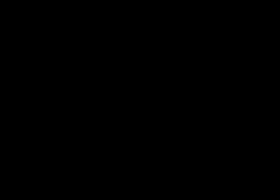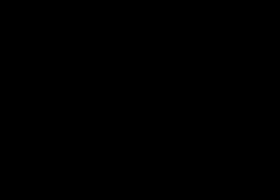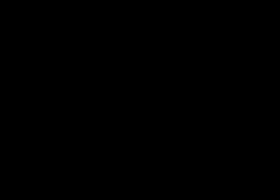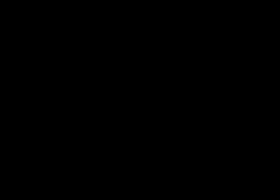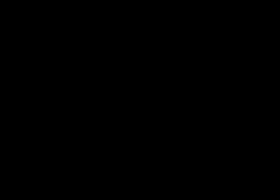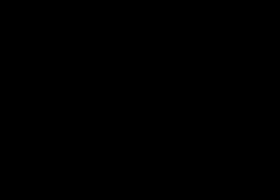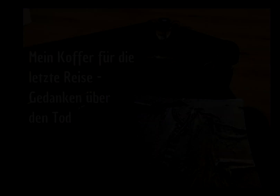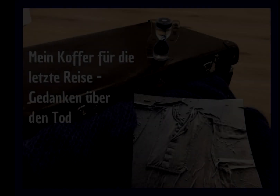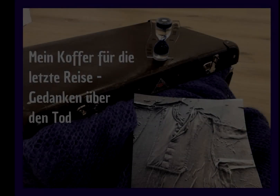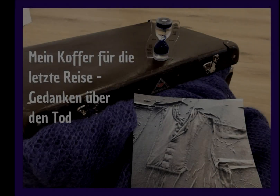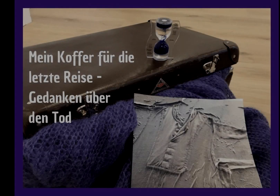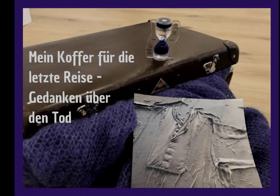Gott ist, es und